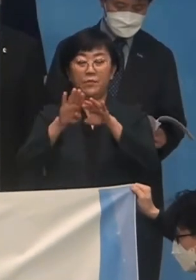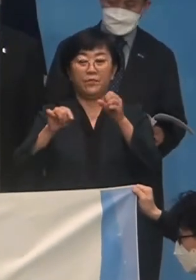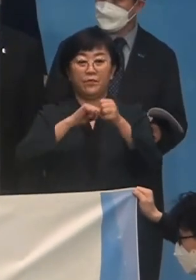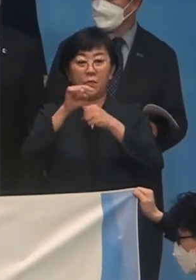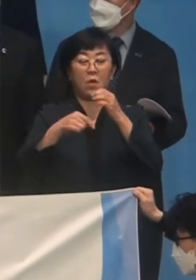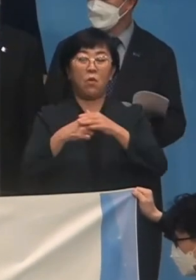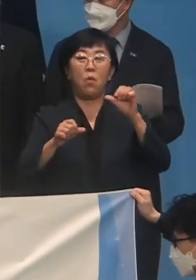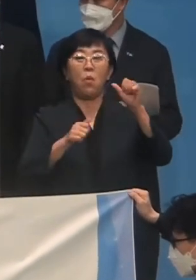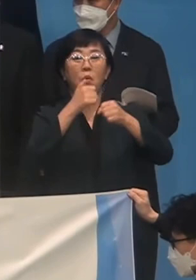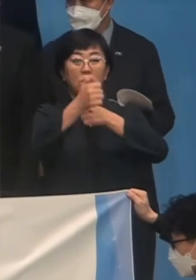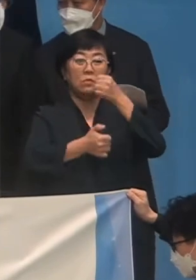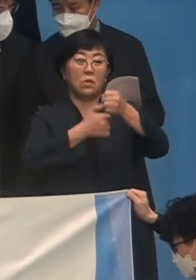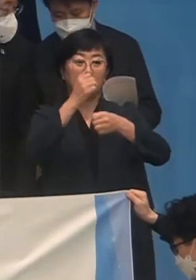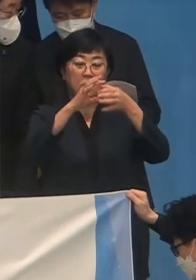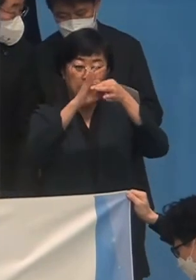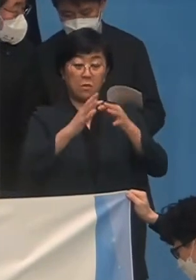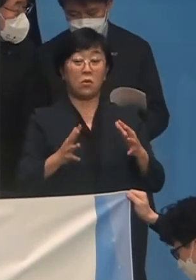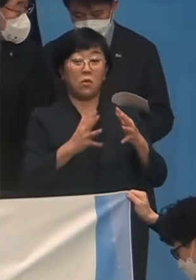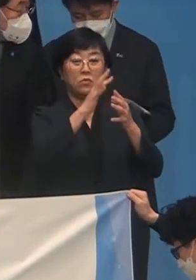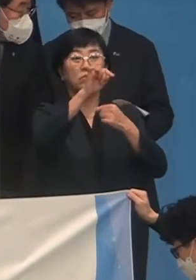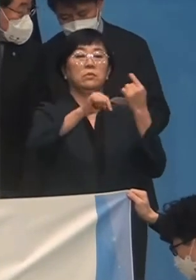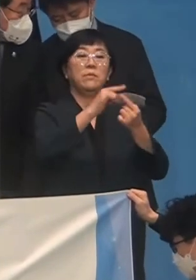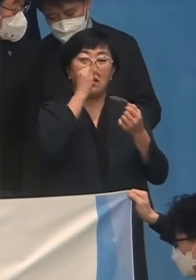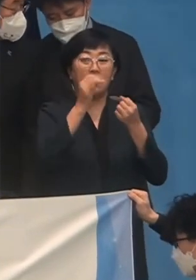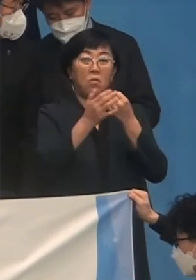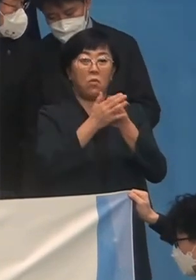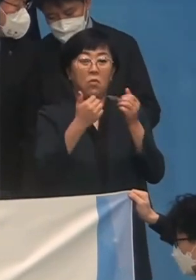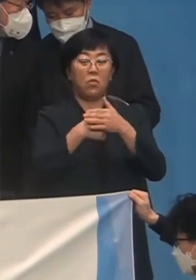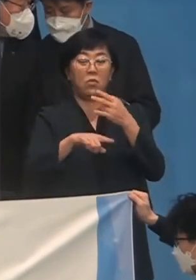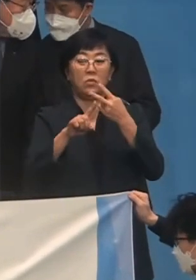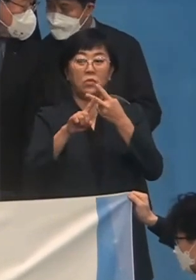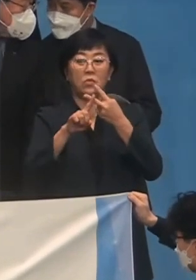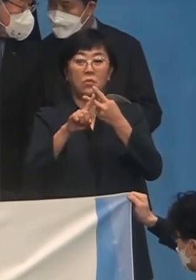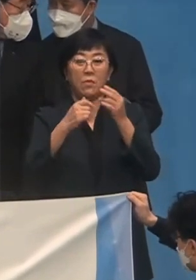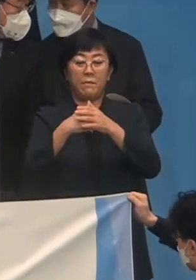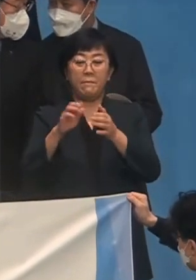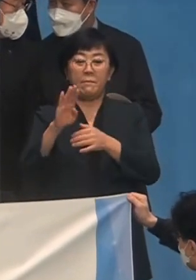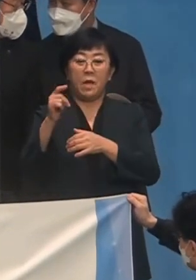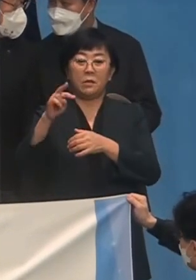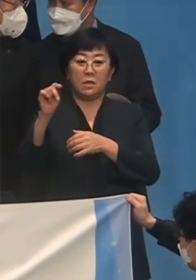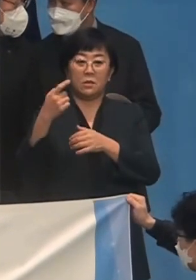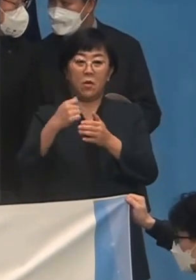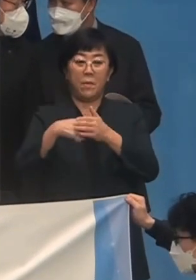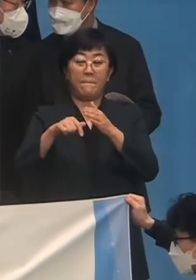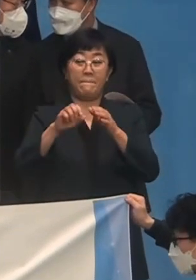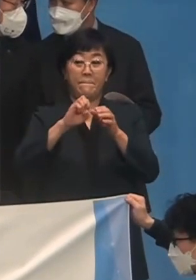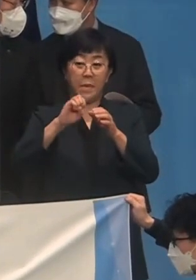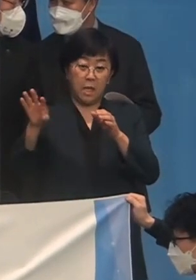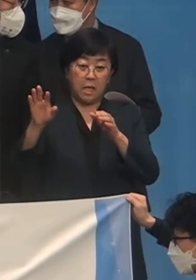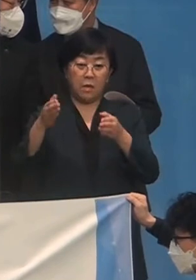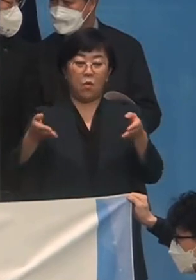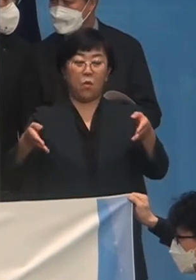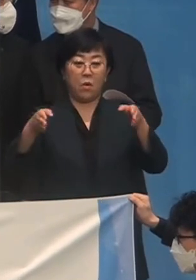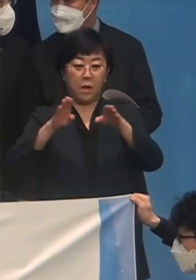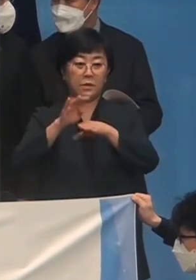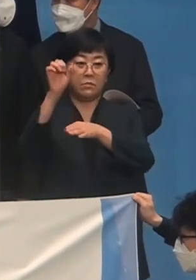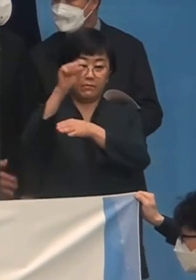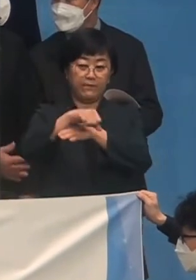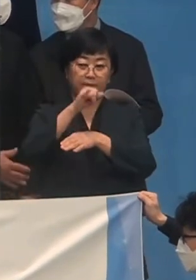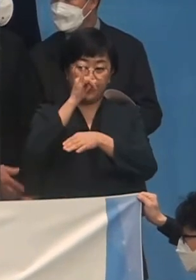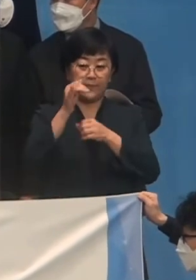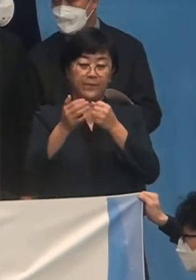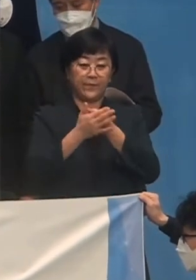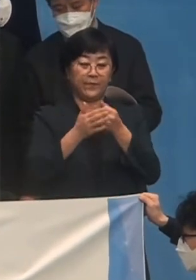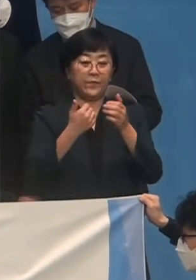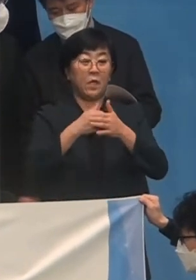원전을 지난 50년간 건설 운영했고 저주리 방사선 폐기물 처분장까지 수용했습니다. 그로